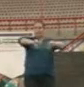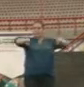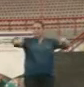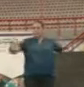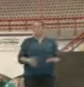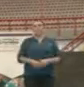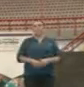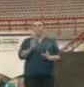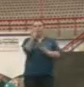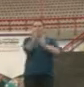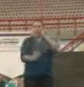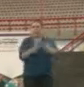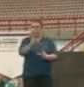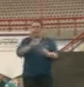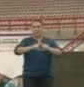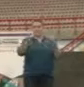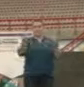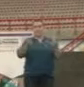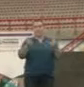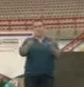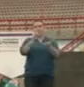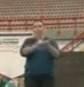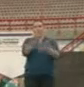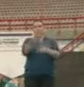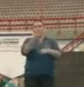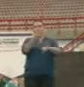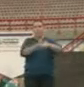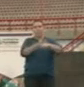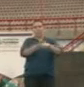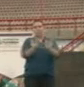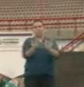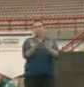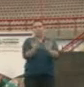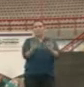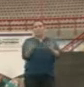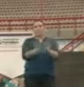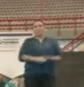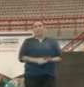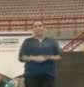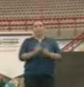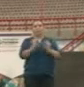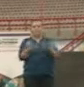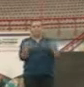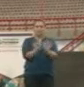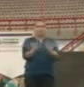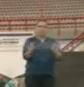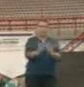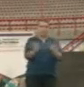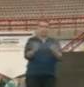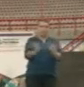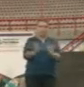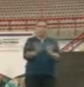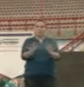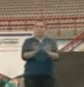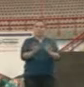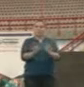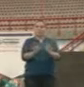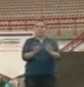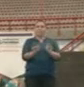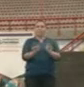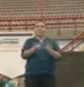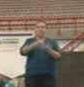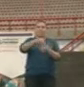critica sem ser duro o suficiente para você ser penalizado. Você pode ser sutil, passar uma ideologia